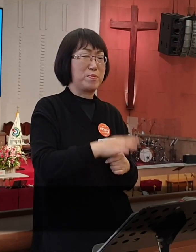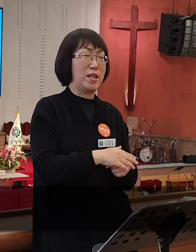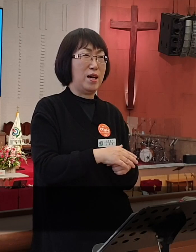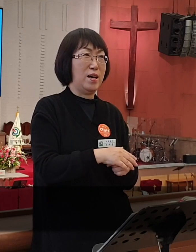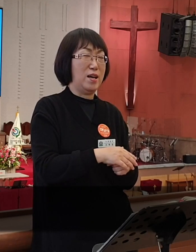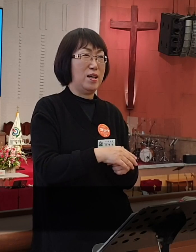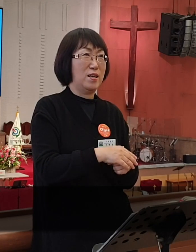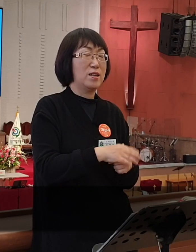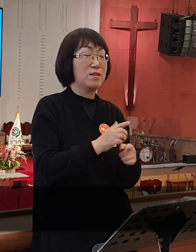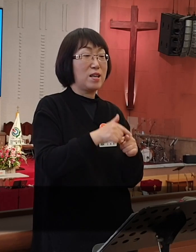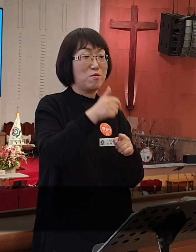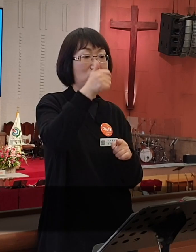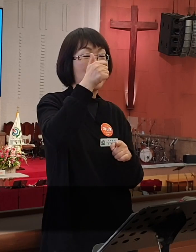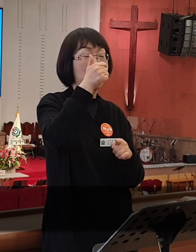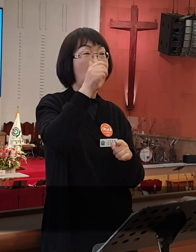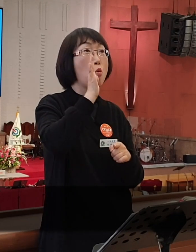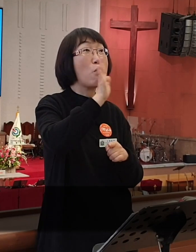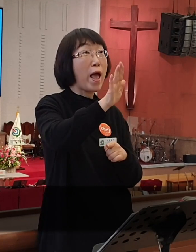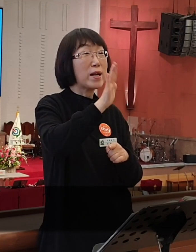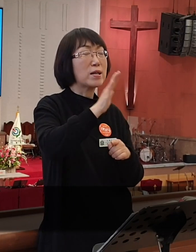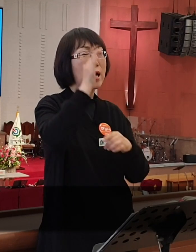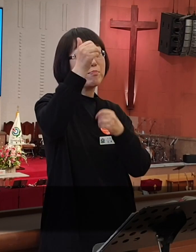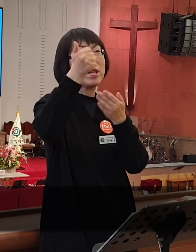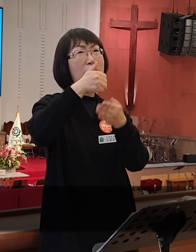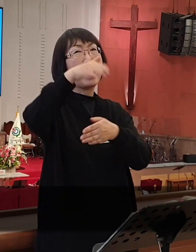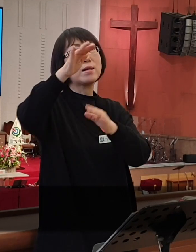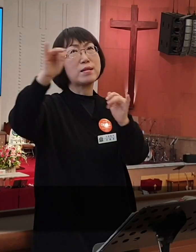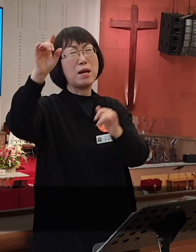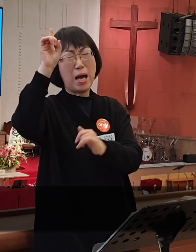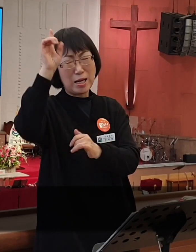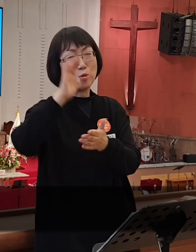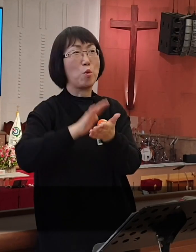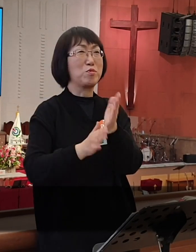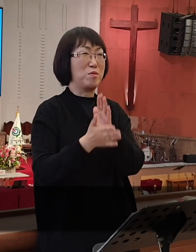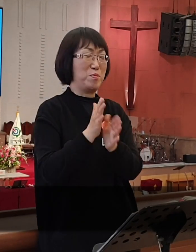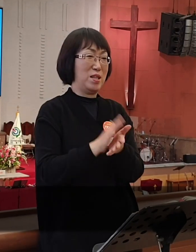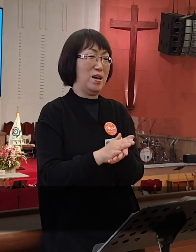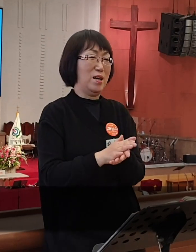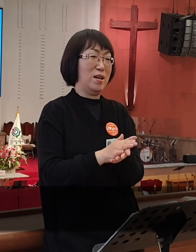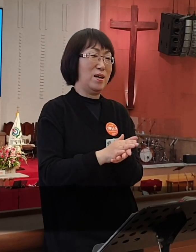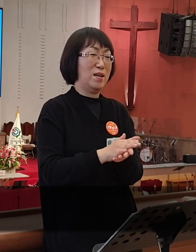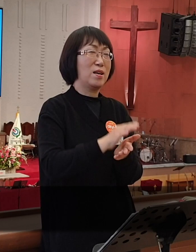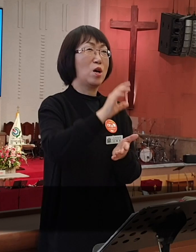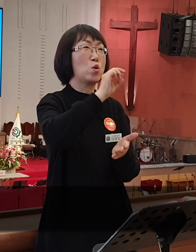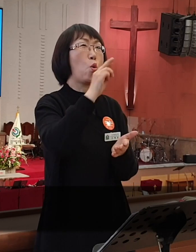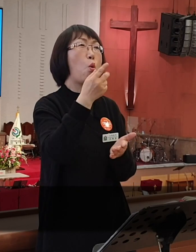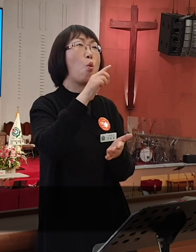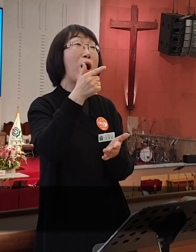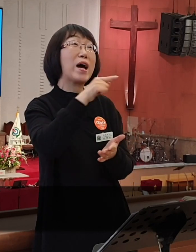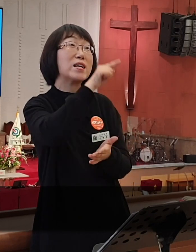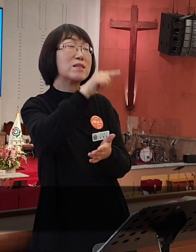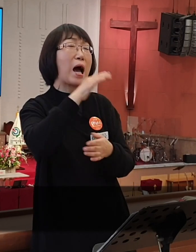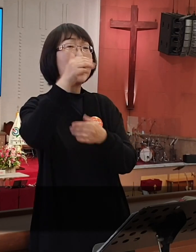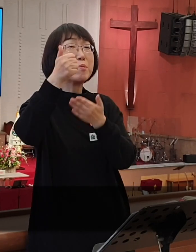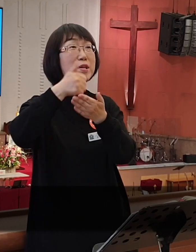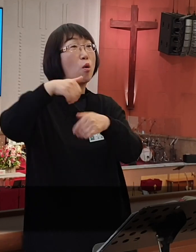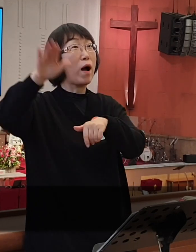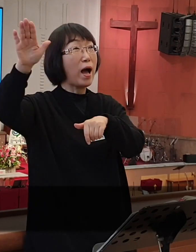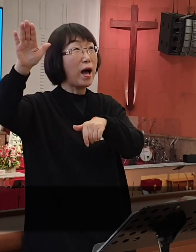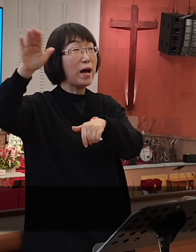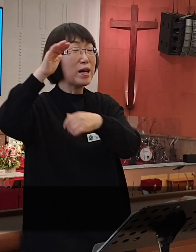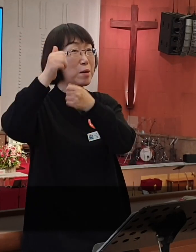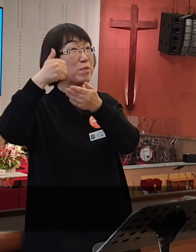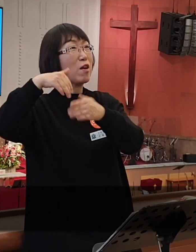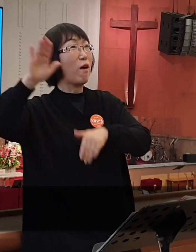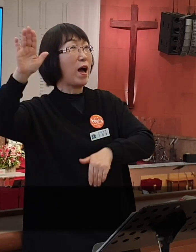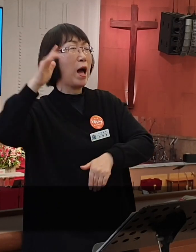없습니다. 예수님 말고는 하나님께로 갈 사람이 없습니다. 요한은 그러니 어떻게 하라는 거예요? 하나님께로 가자.